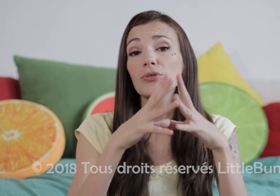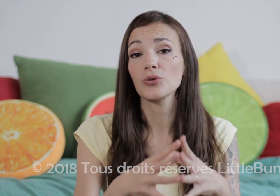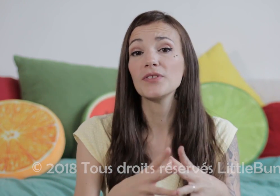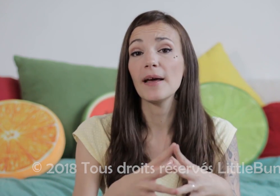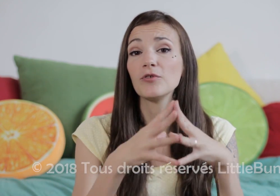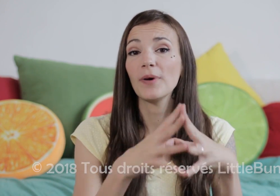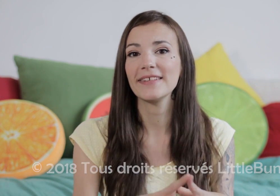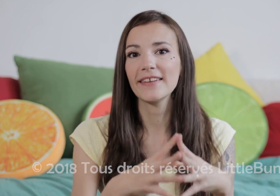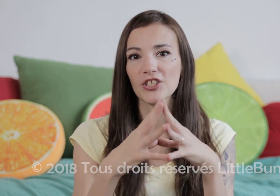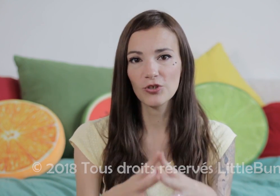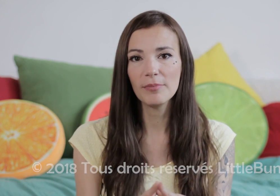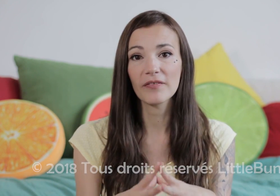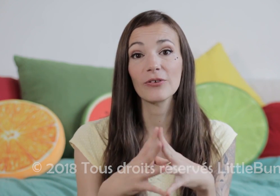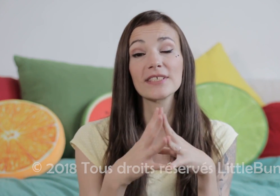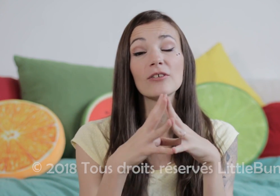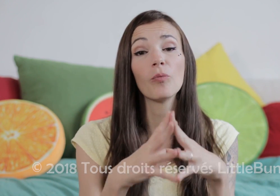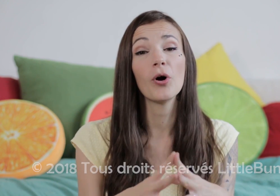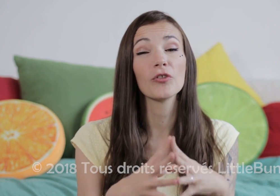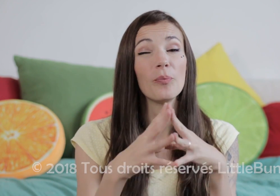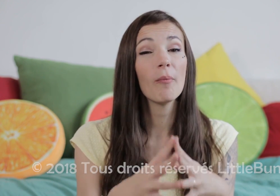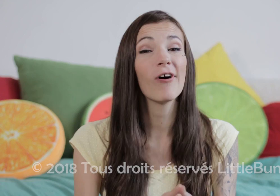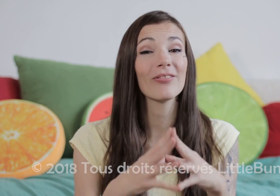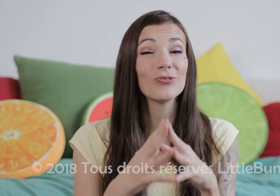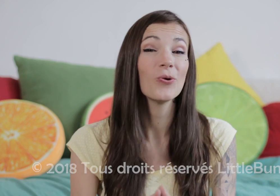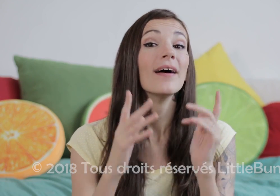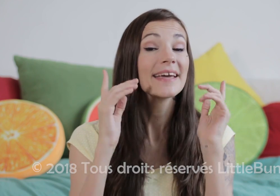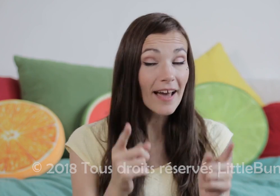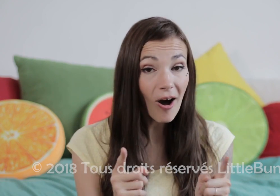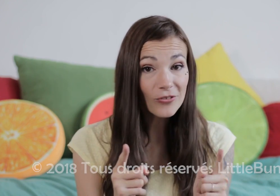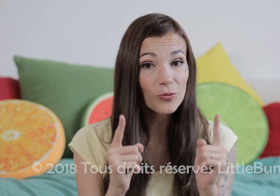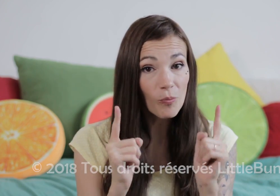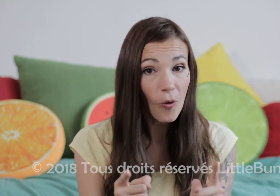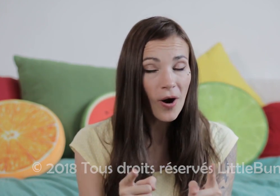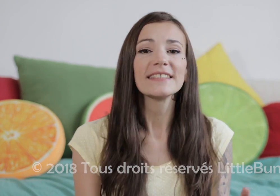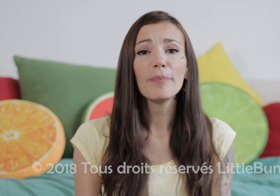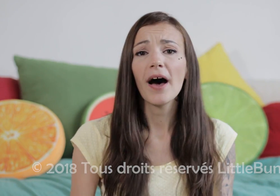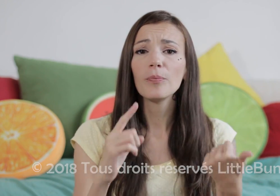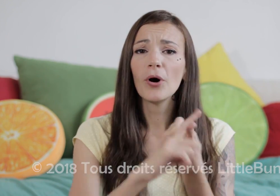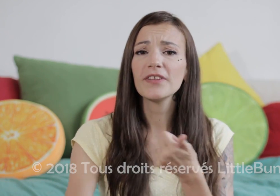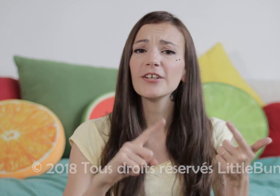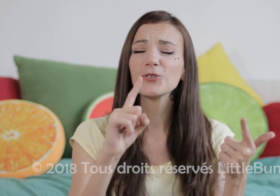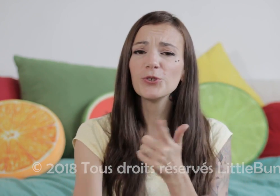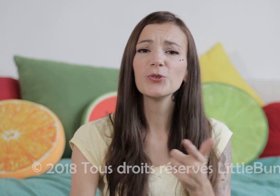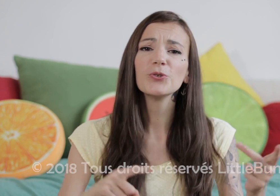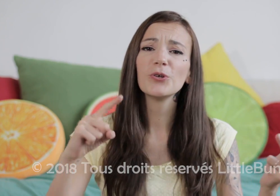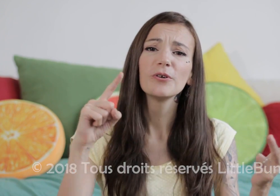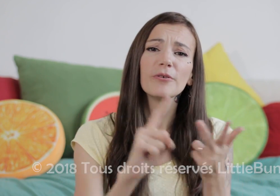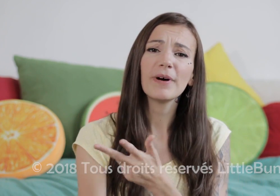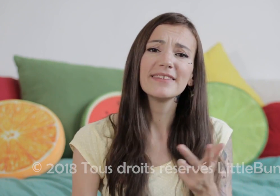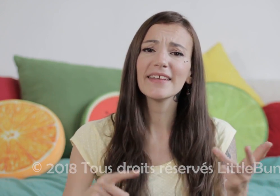ce thème du maternage et de la bienveillance qui comporte pas moins de 40 mots. Ça parle portage, cododo,